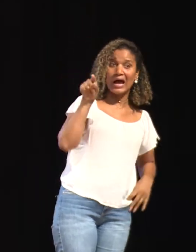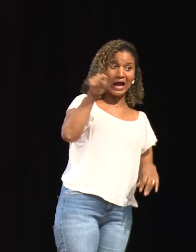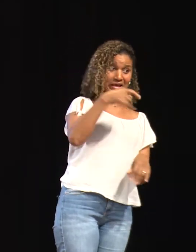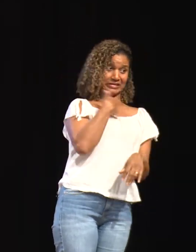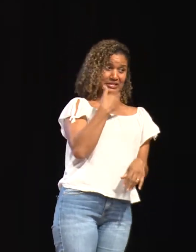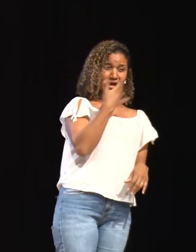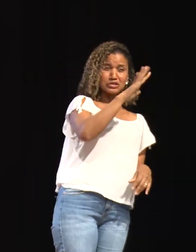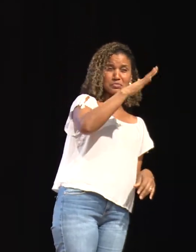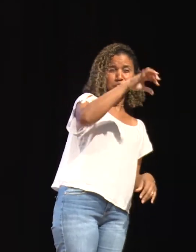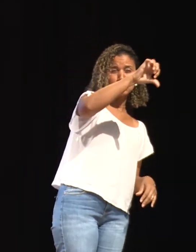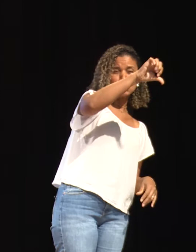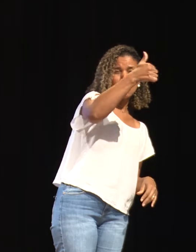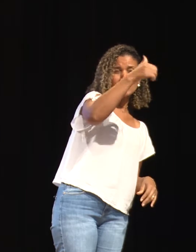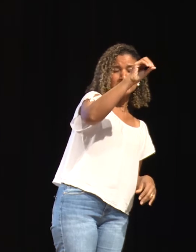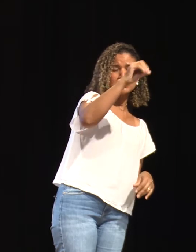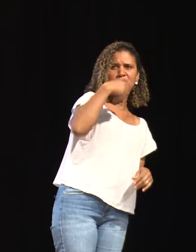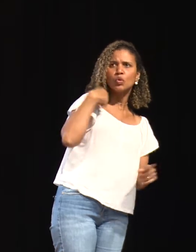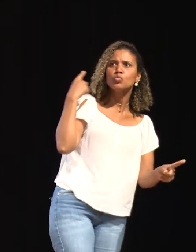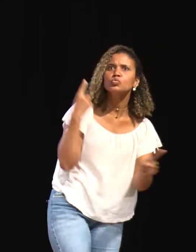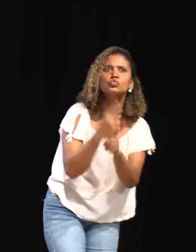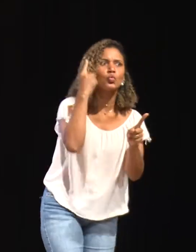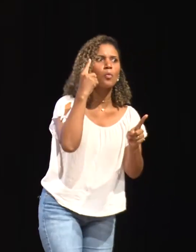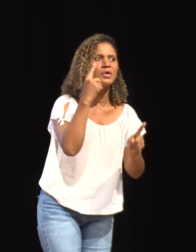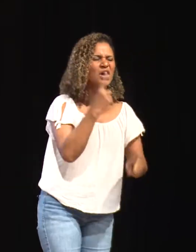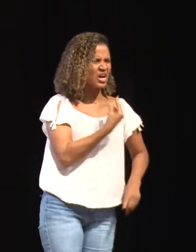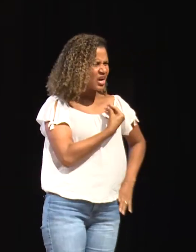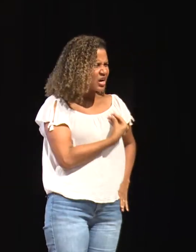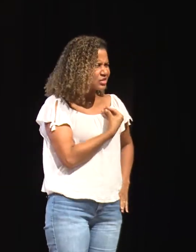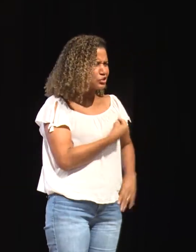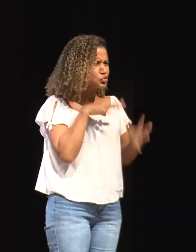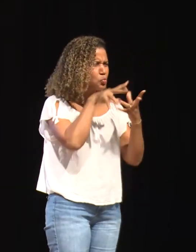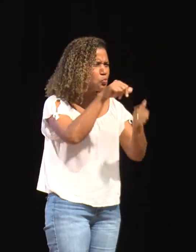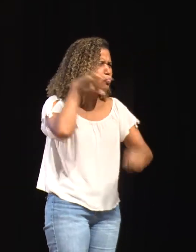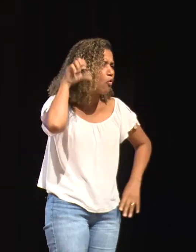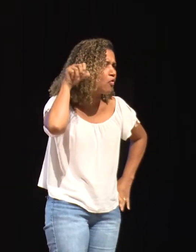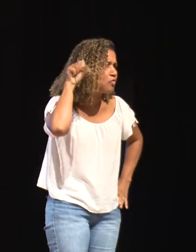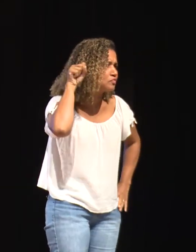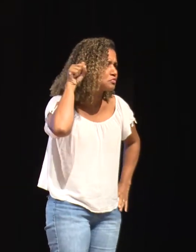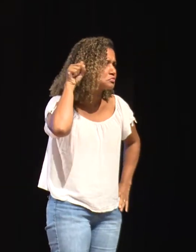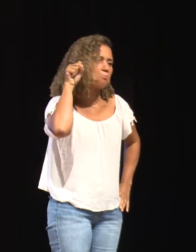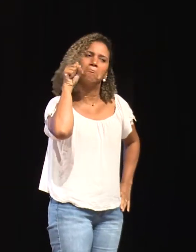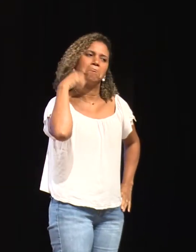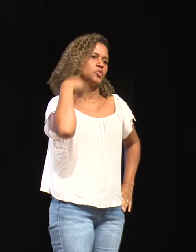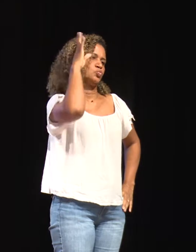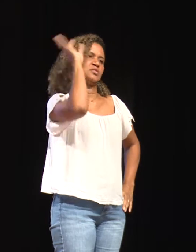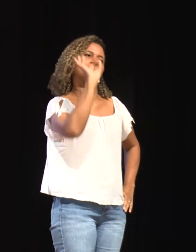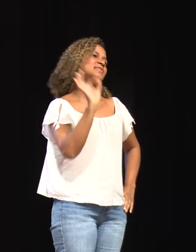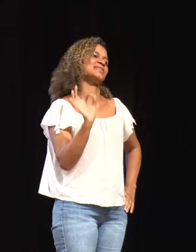estava entendendo o que estava acontecendo. Eu devia ter mais ou menos uns 9 anos. Foi aí que eu descobri o mundo dos ouvintes, né? Mas eu